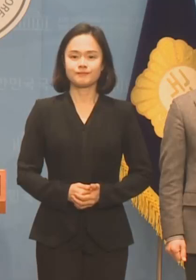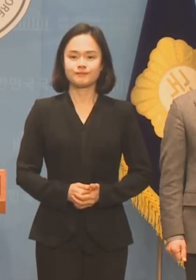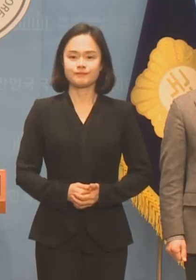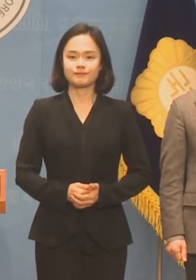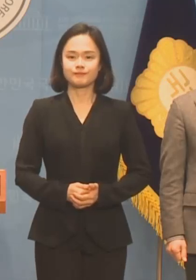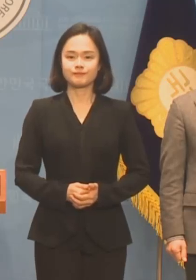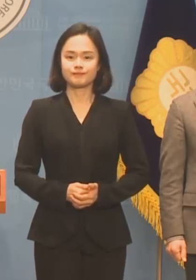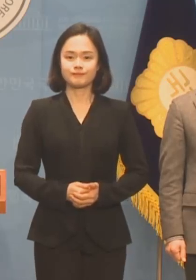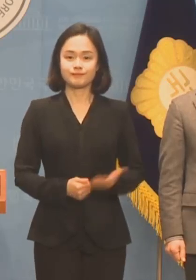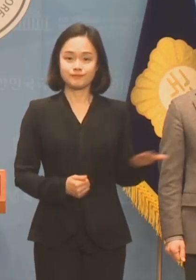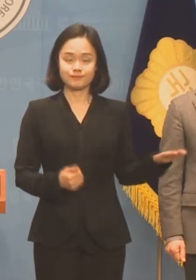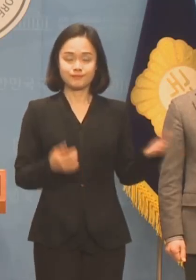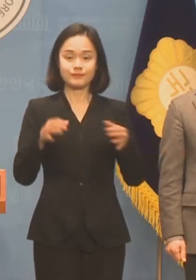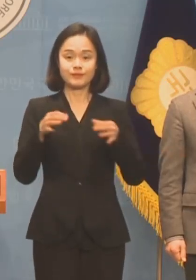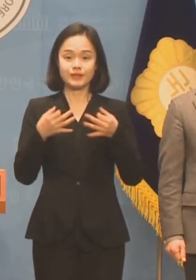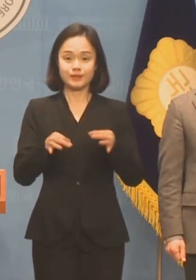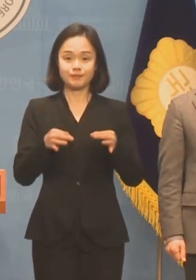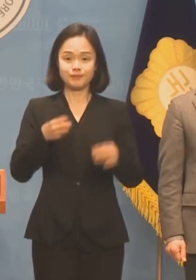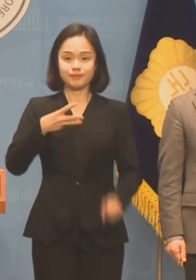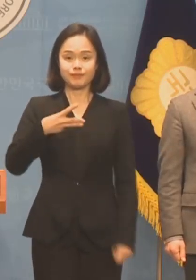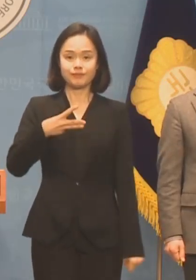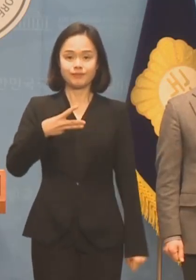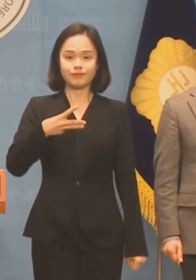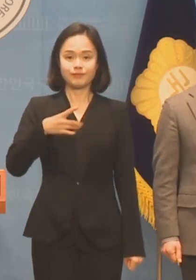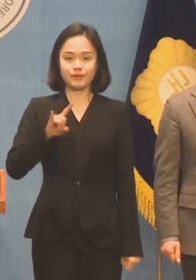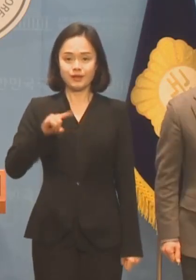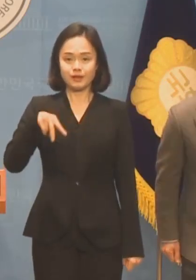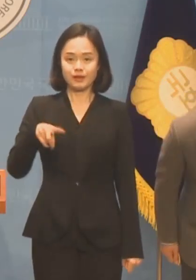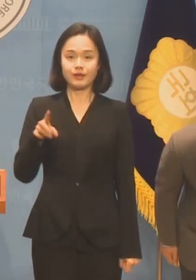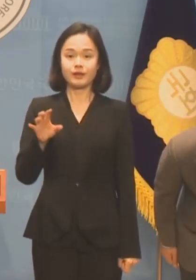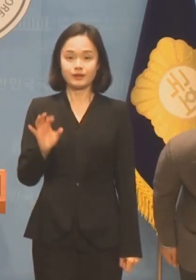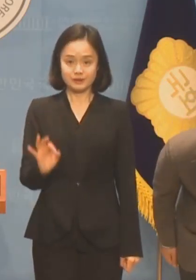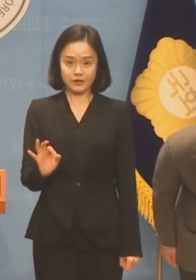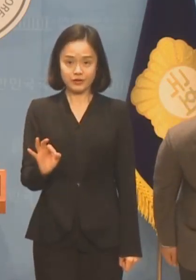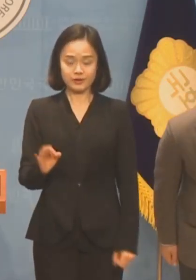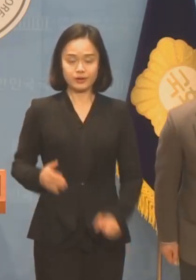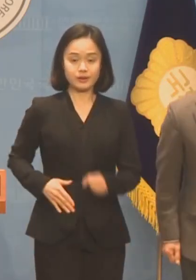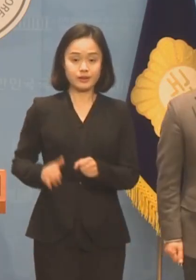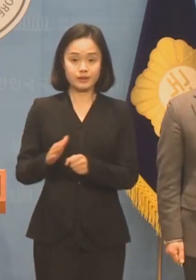왼쪽에는 김태성 전 예비역 육군소장님이십니다.